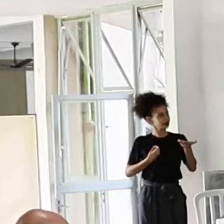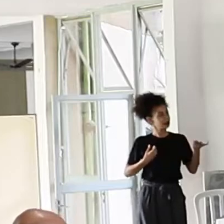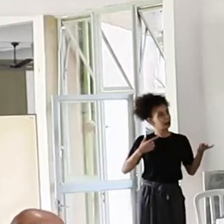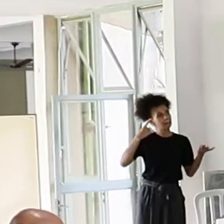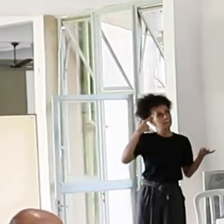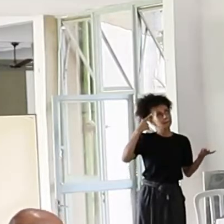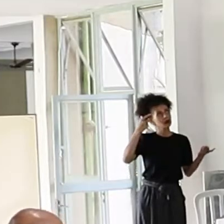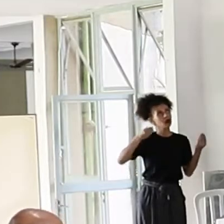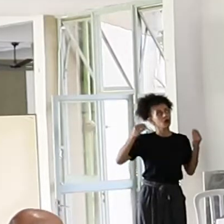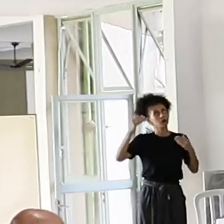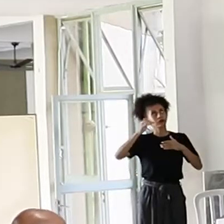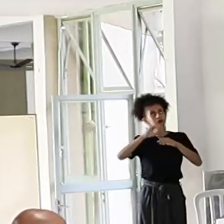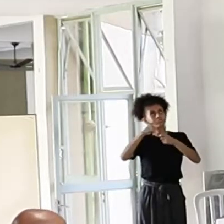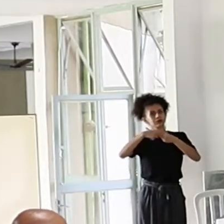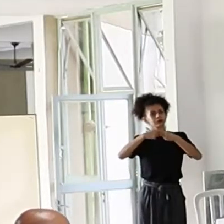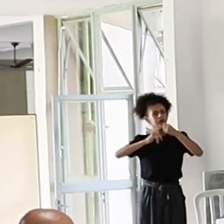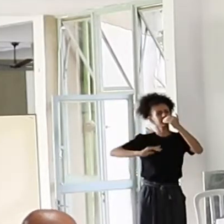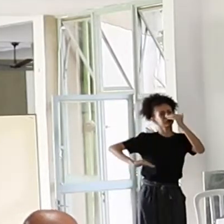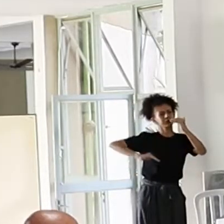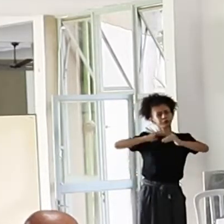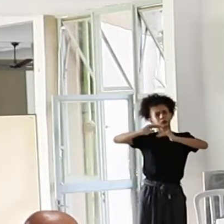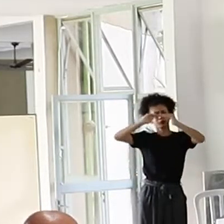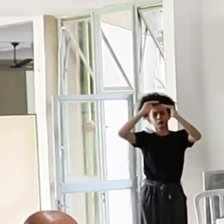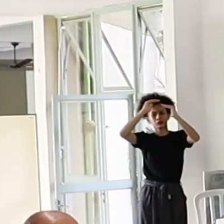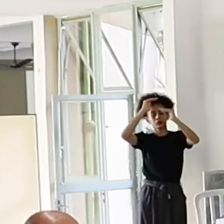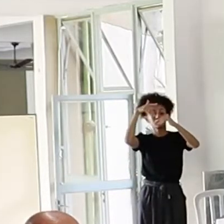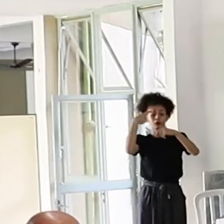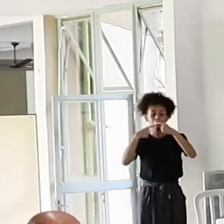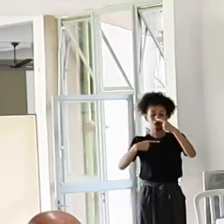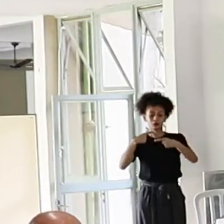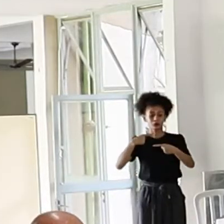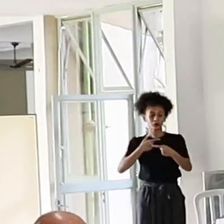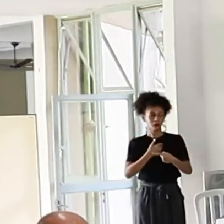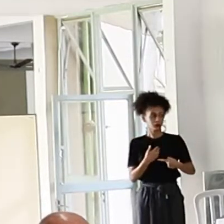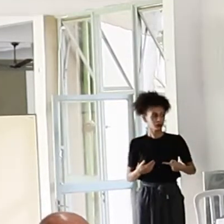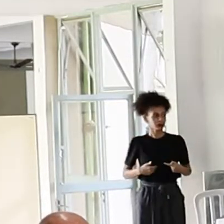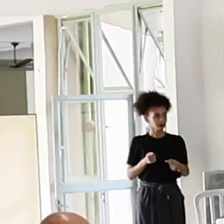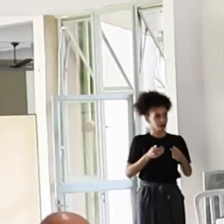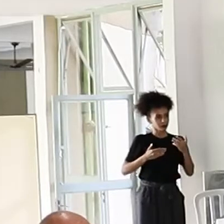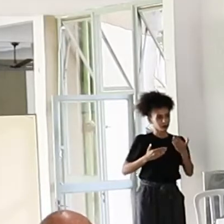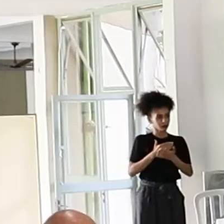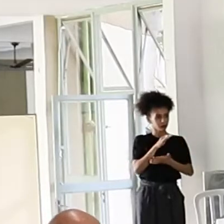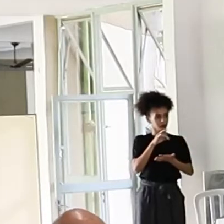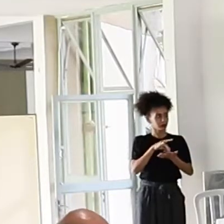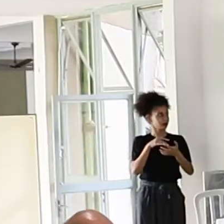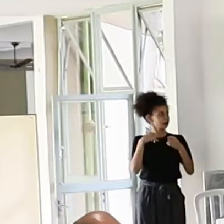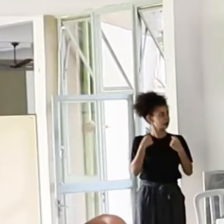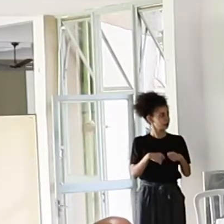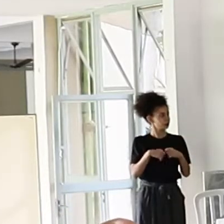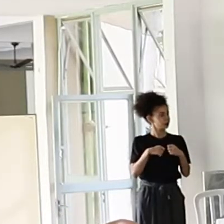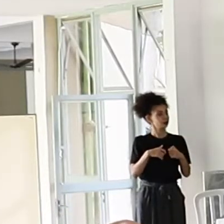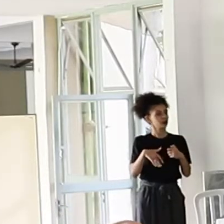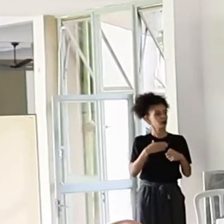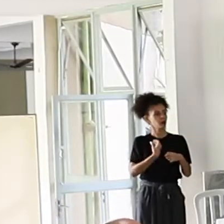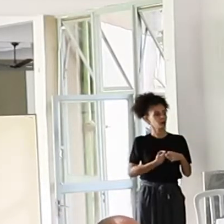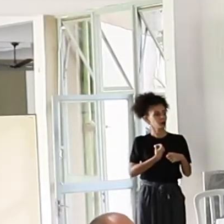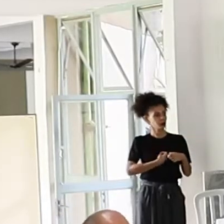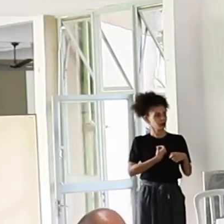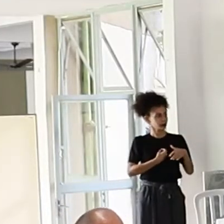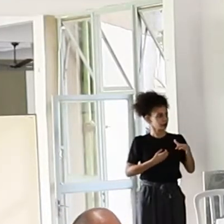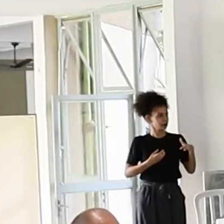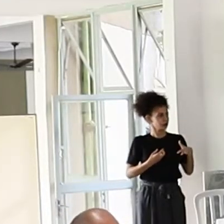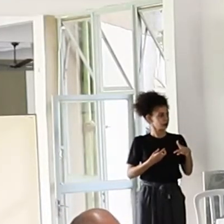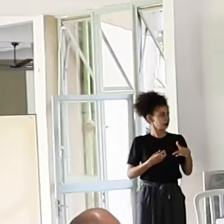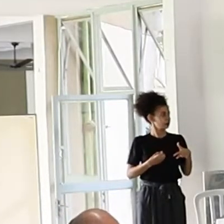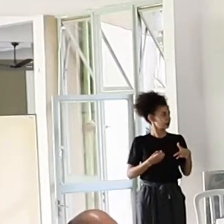aqui pensando uma cidade inteligente e para que as políticas públicas sejam efetivas precisa da população